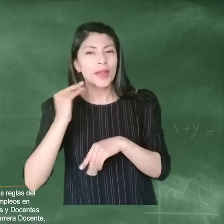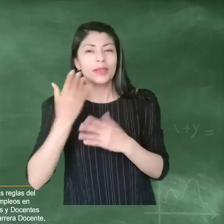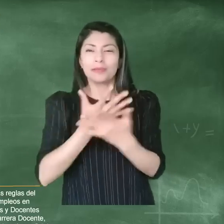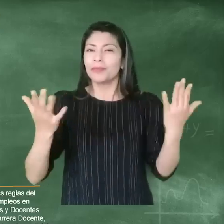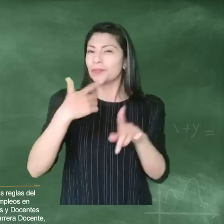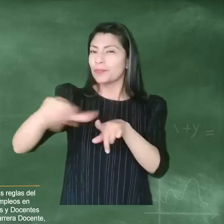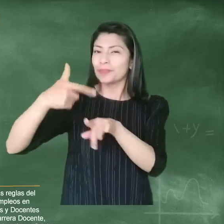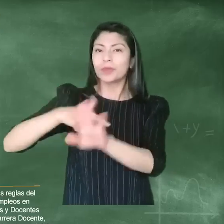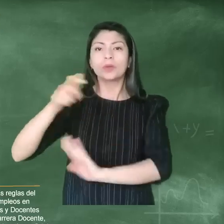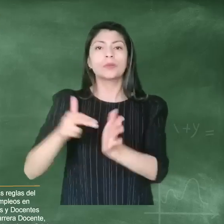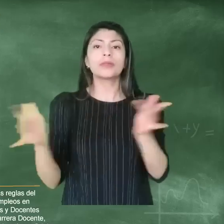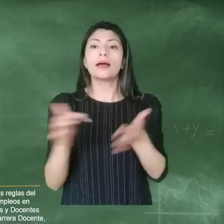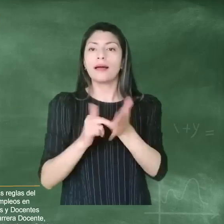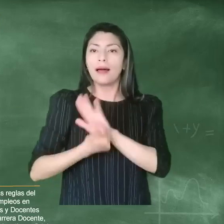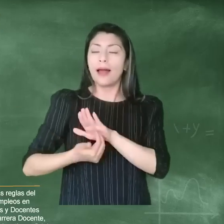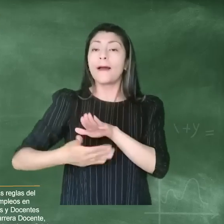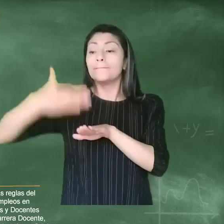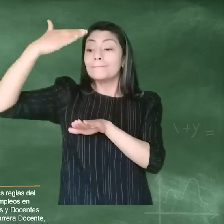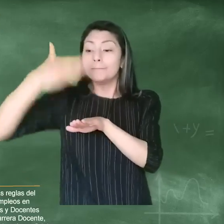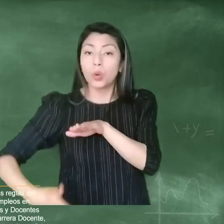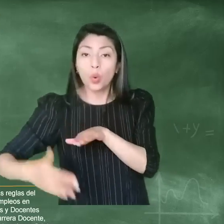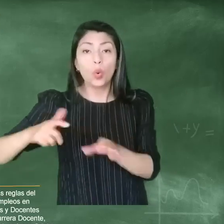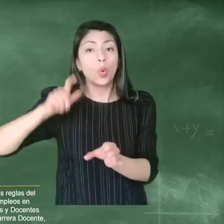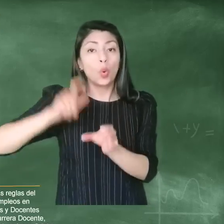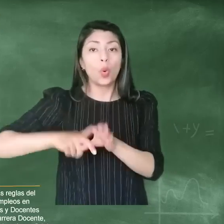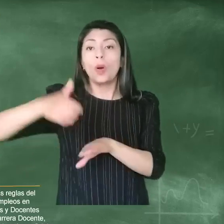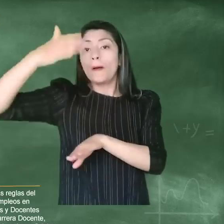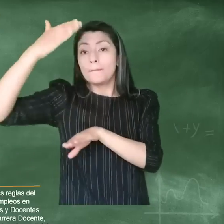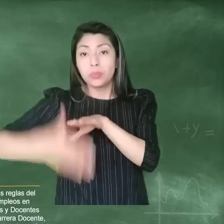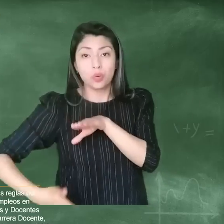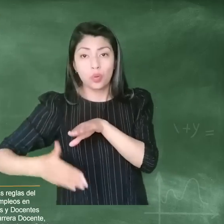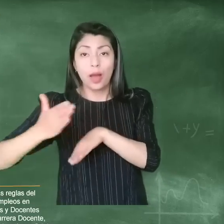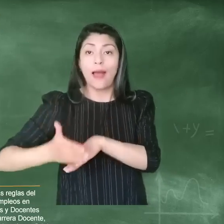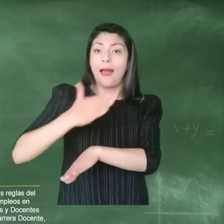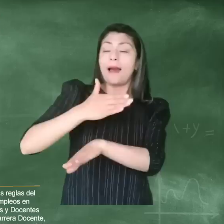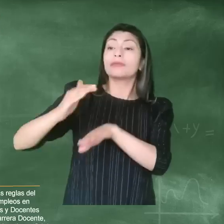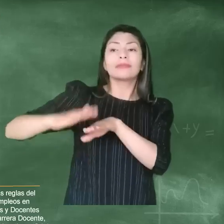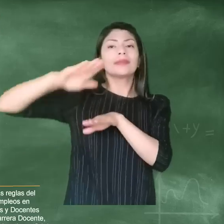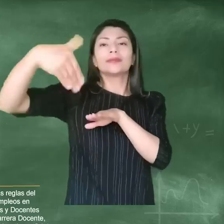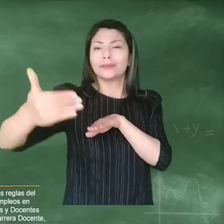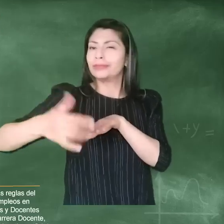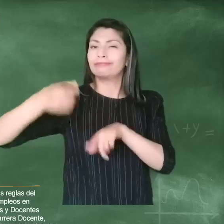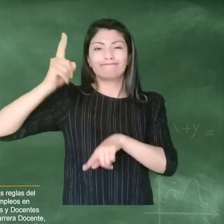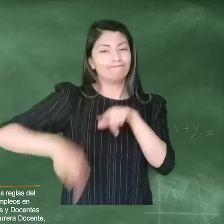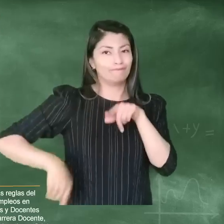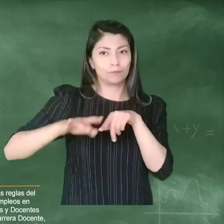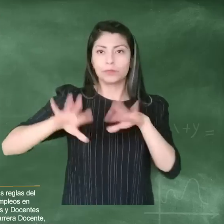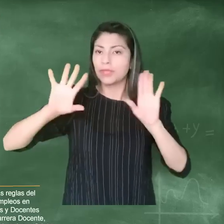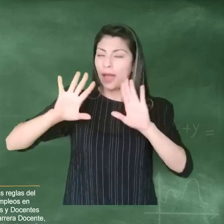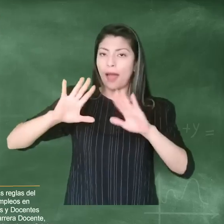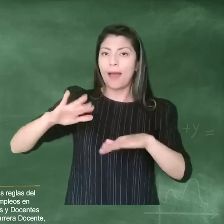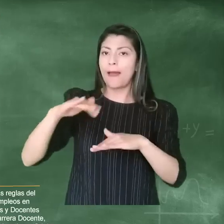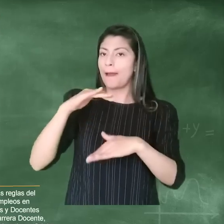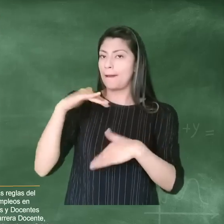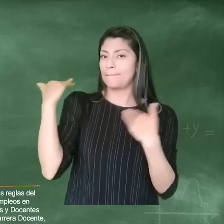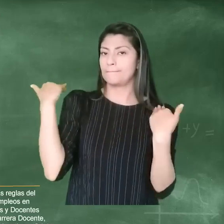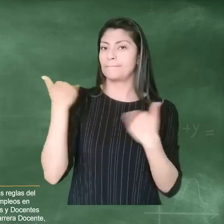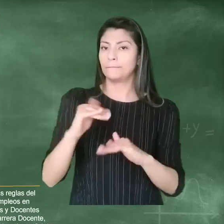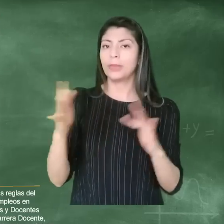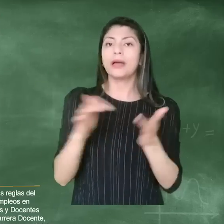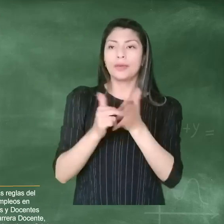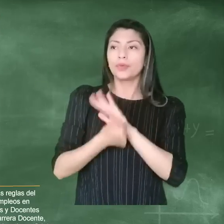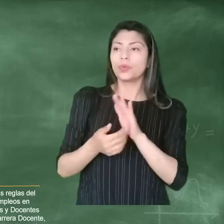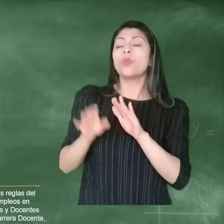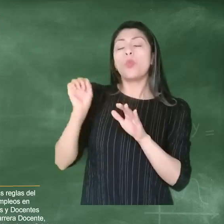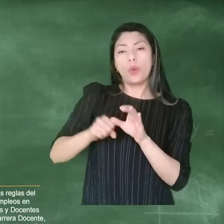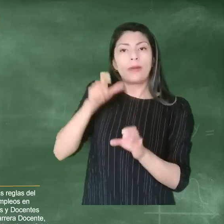el SIMO hasta el último día hábil de la etapa de inscripciones. Los aspirantes que acrediten cumplir con estos